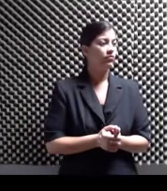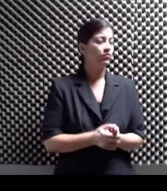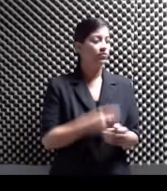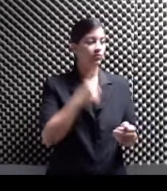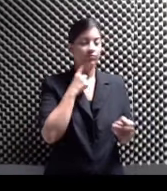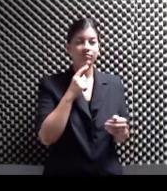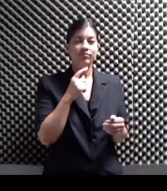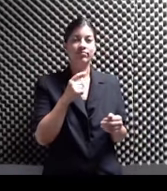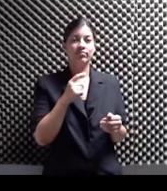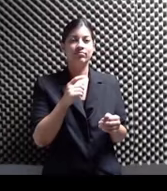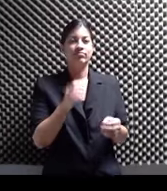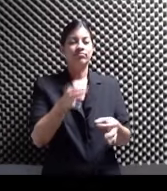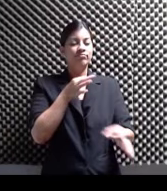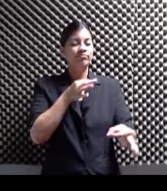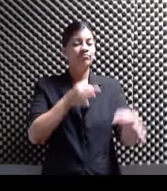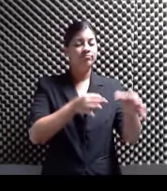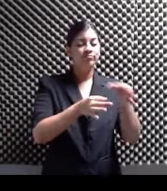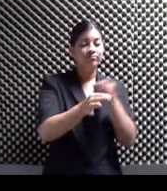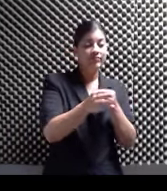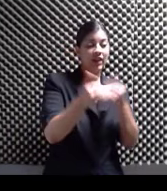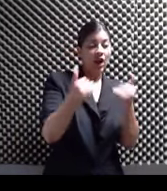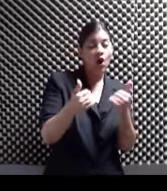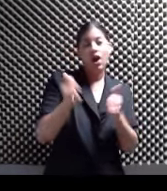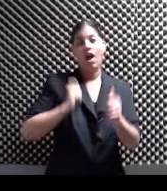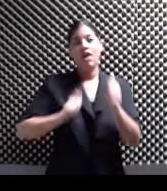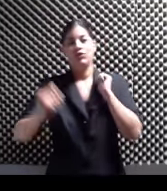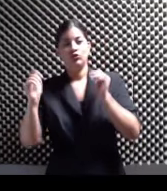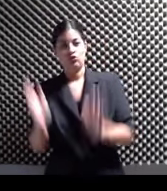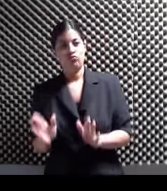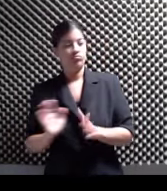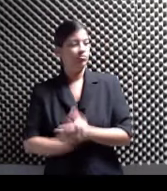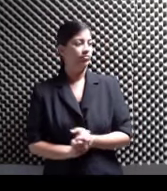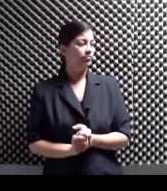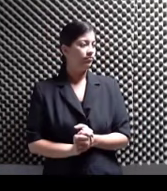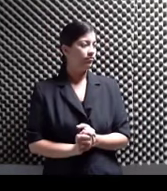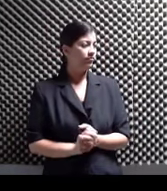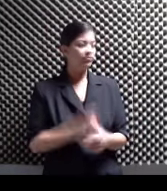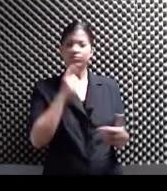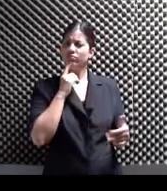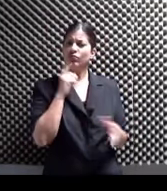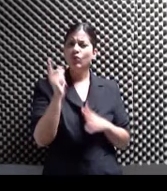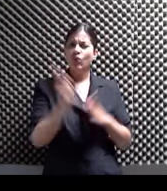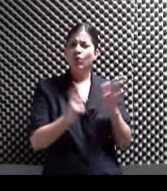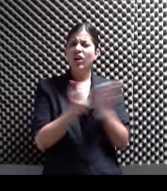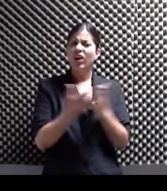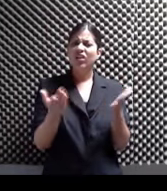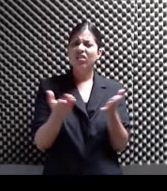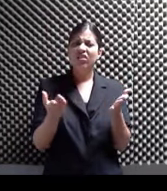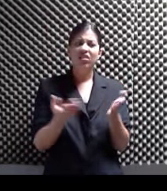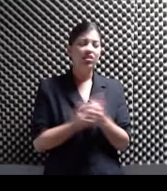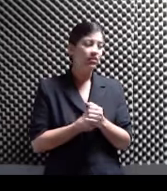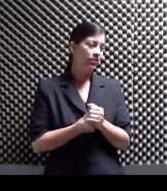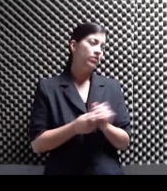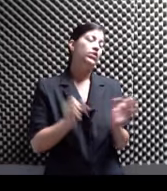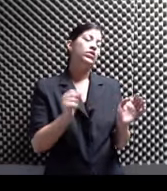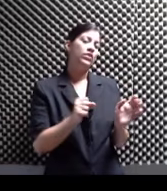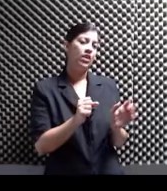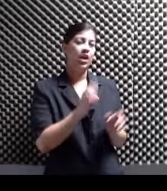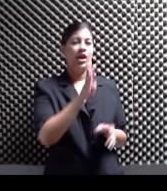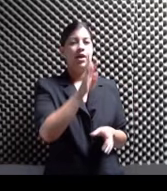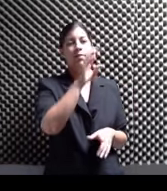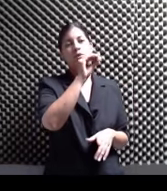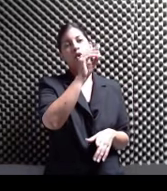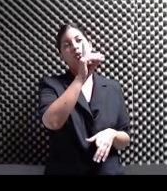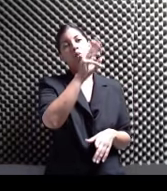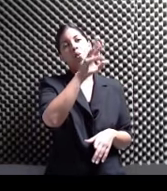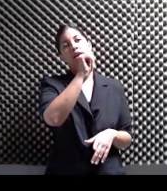sombrero ahí, te pones el de actor. El sombrero de actor y ahí empezamos a hacer el... Mira, ¿y los horarios de ambos? Pues mira, siempre Broadway abre a las 9 de